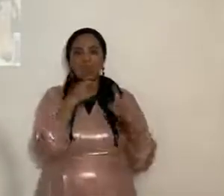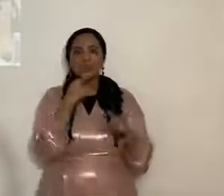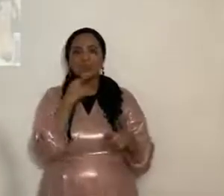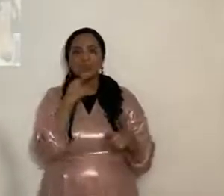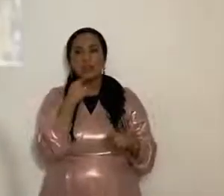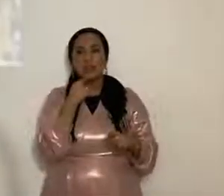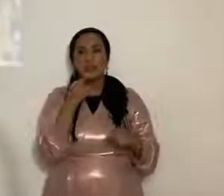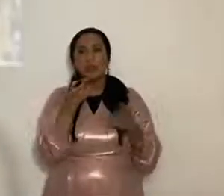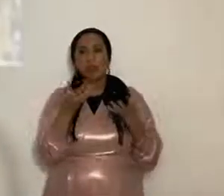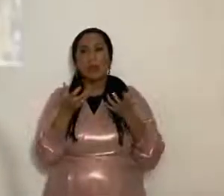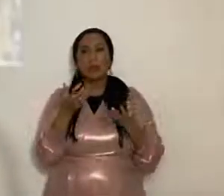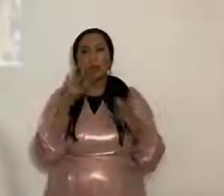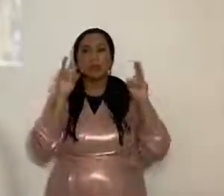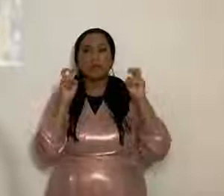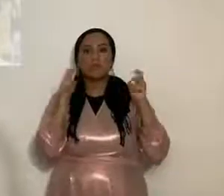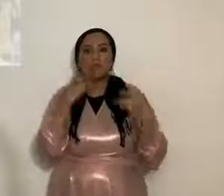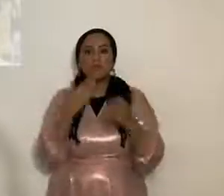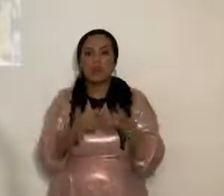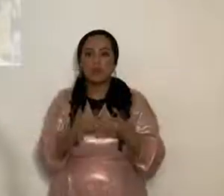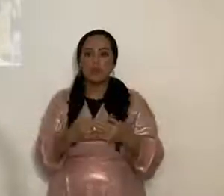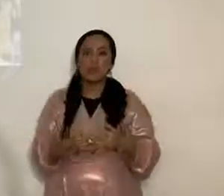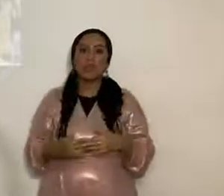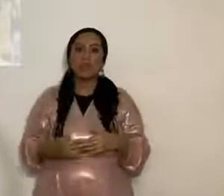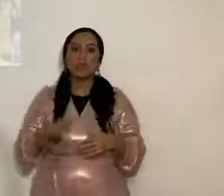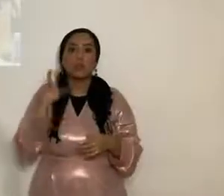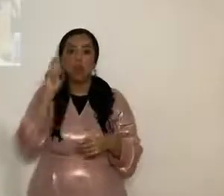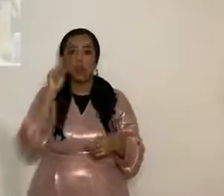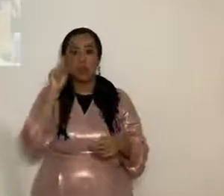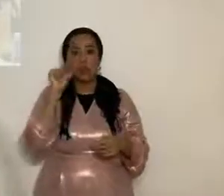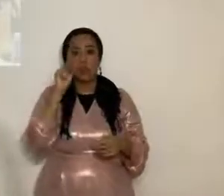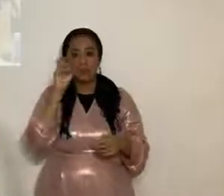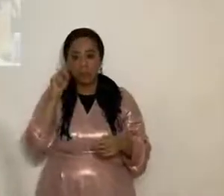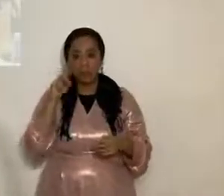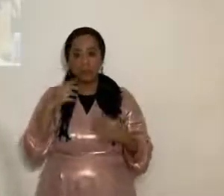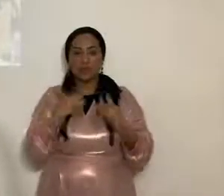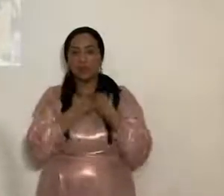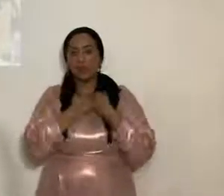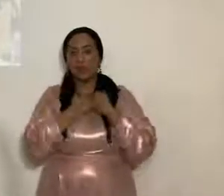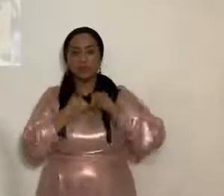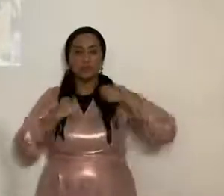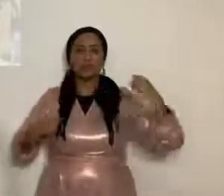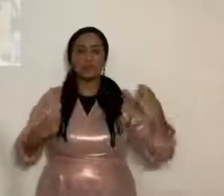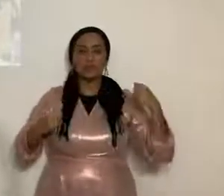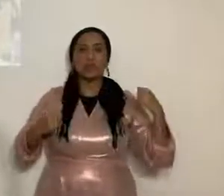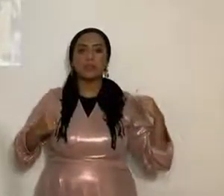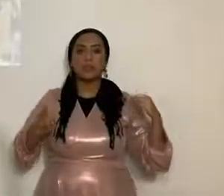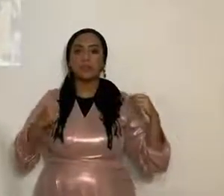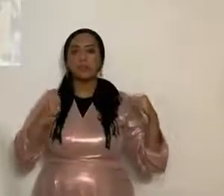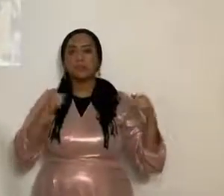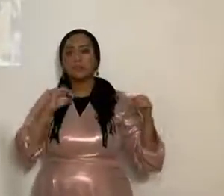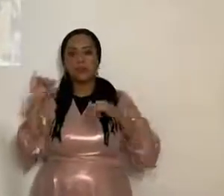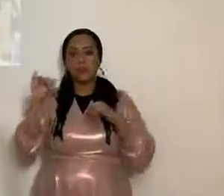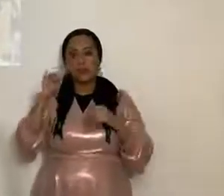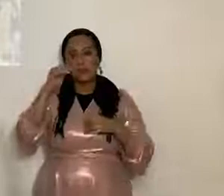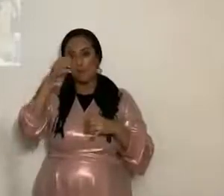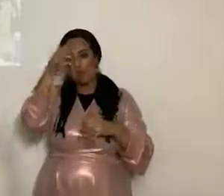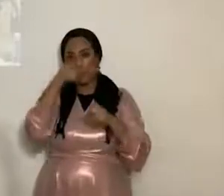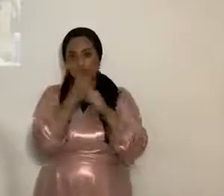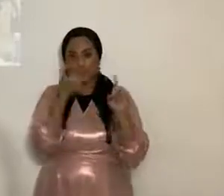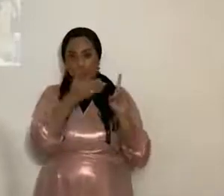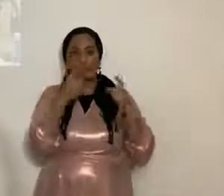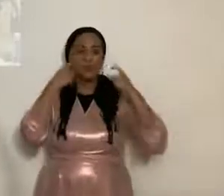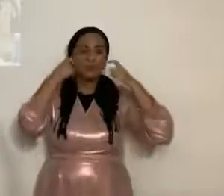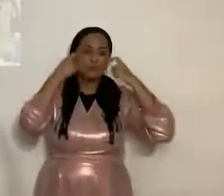Por querer quedar bien. Entonces David, haciendo de sus vestidos, los rasgó, y lo mismo hicieron los hombres que estaban con él, y